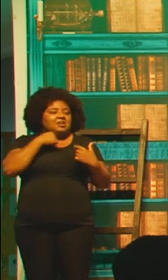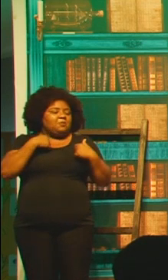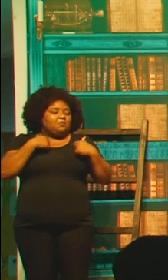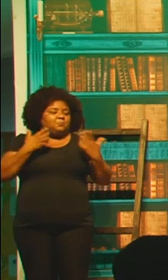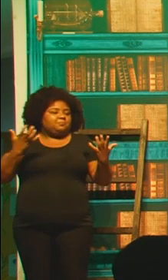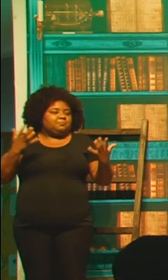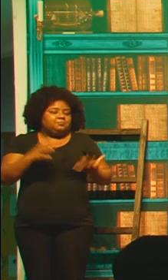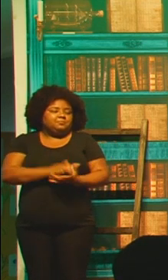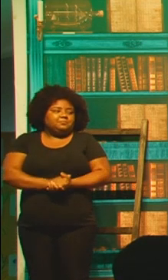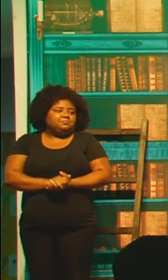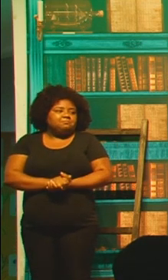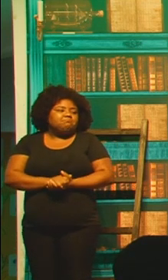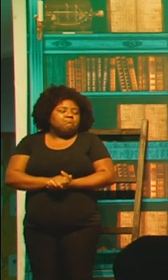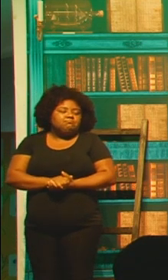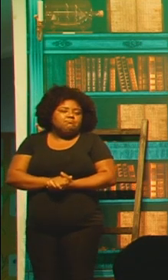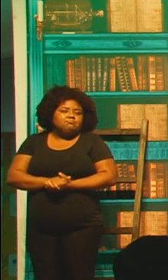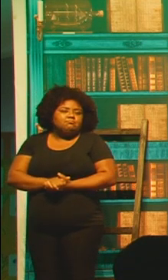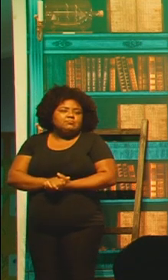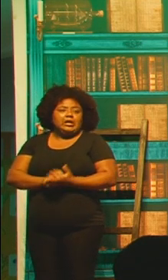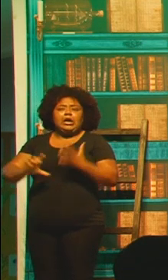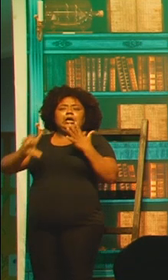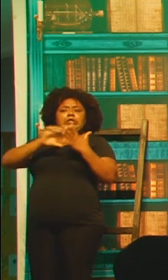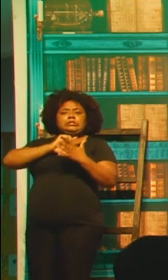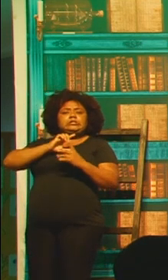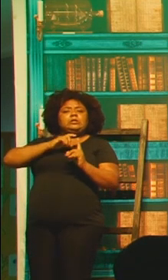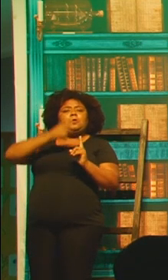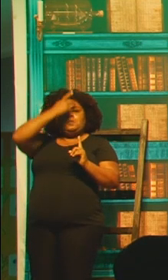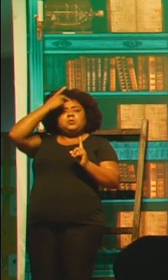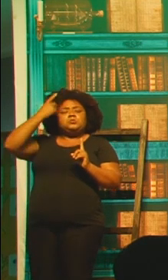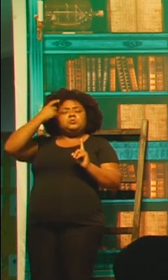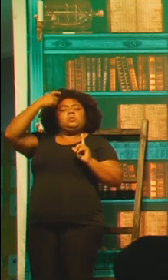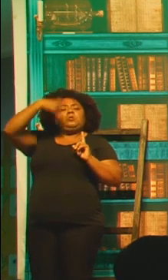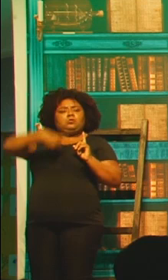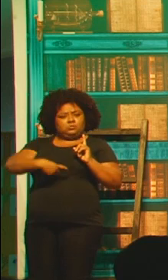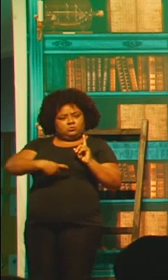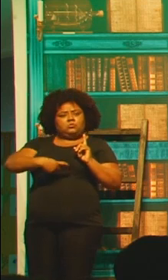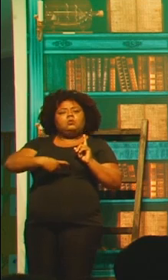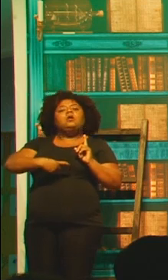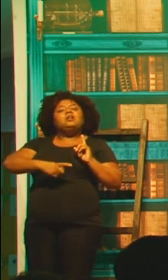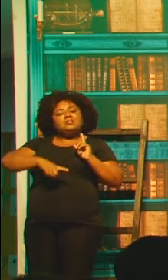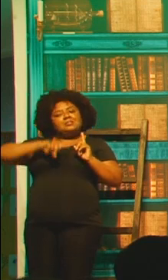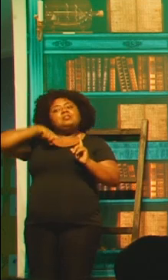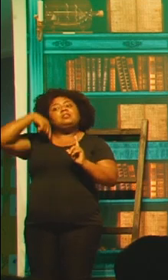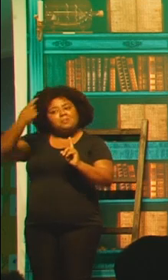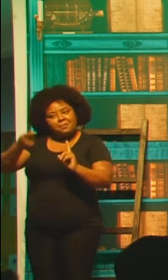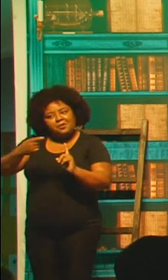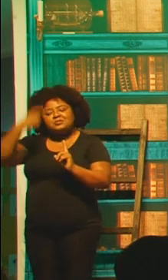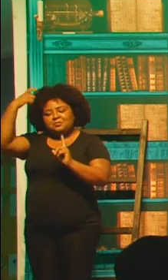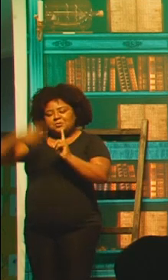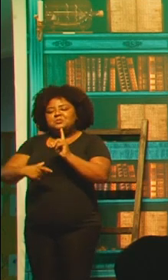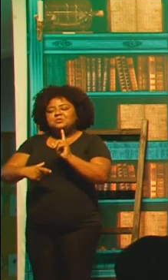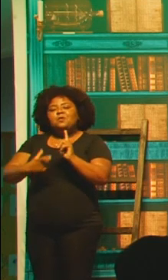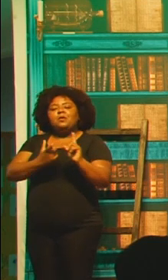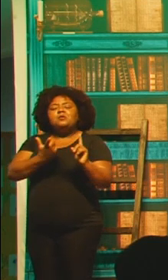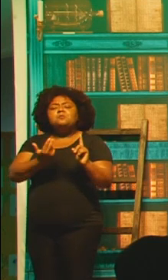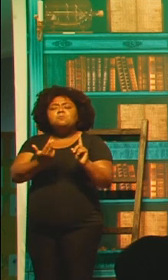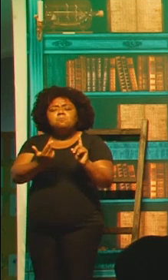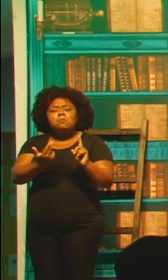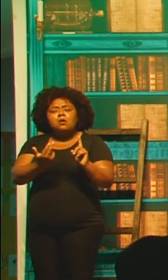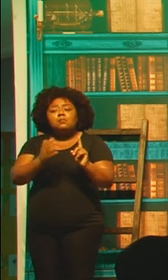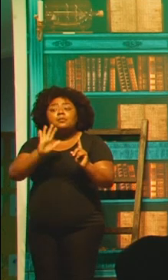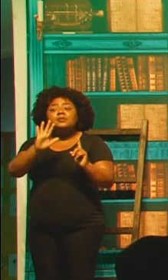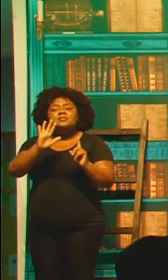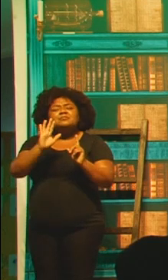que eu era uma determinada pessoa e, depois dele, eu continuei sendo essa pessoa, mas de um modo um